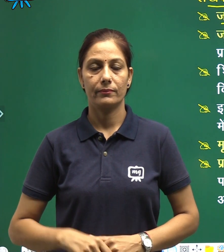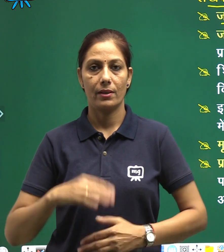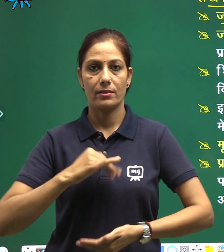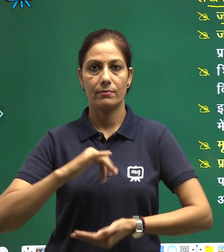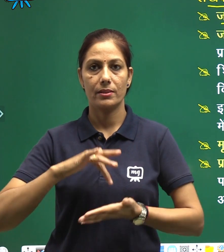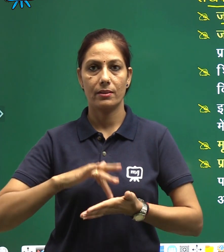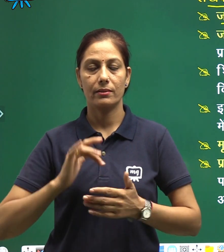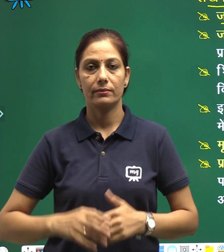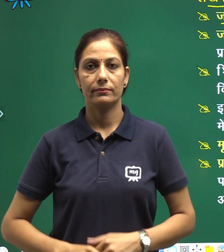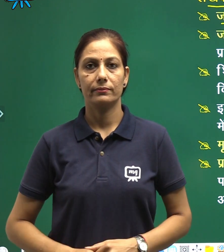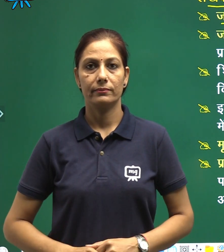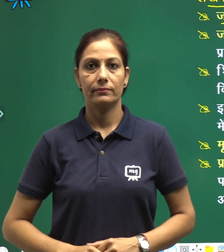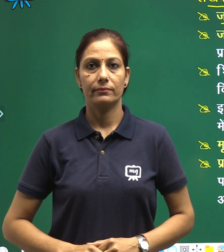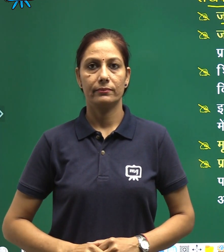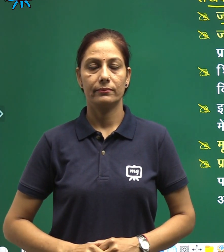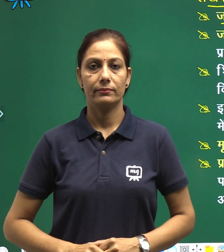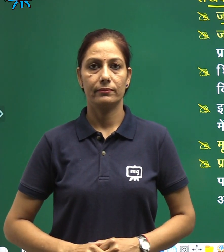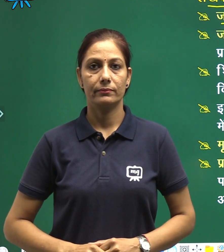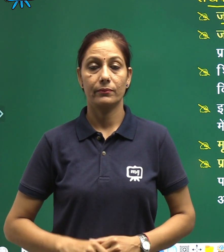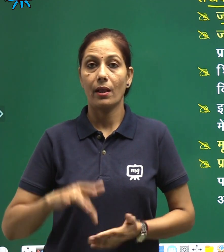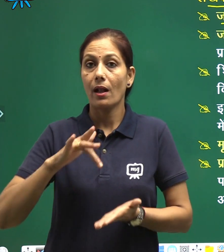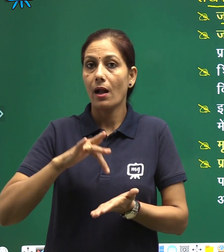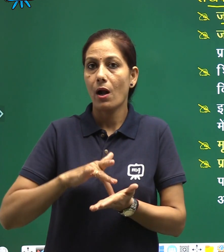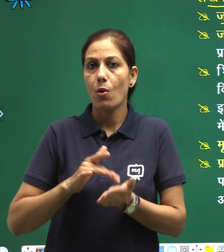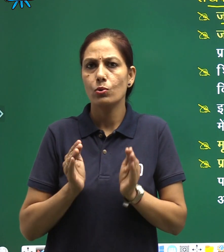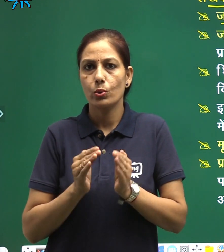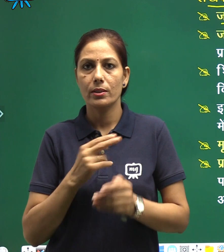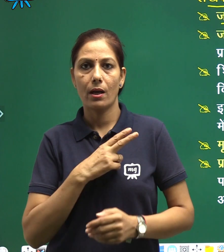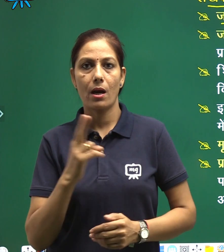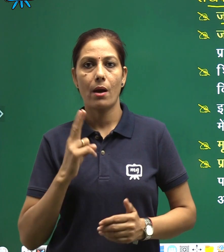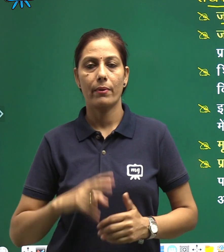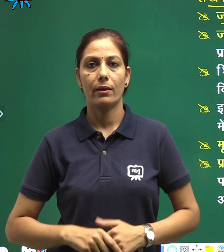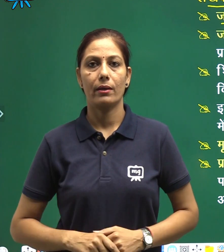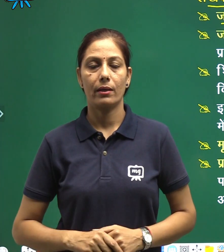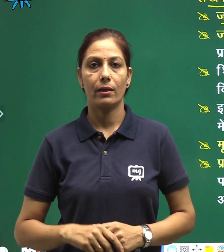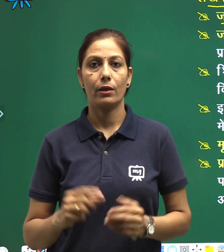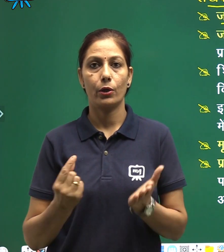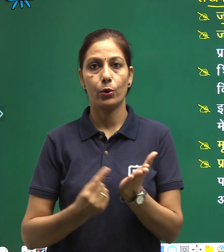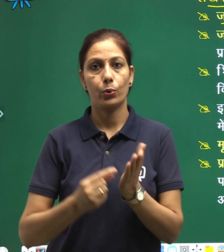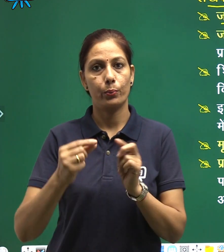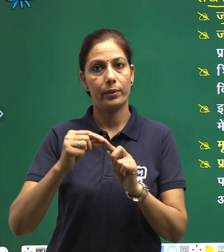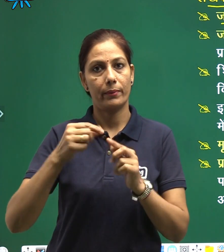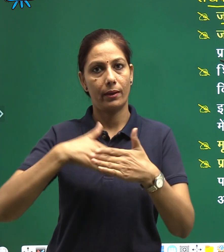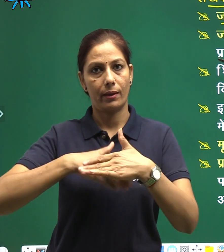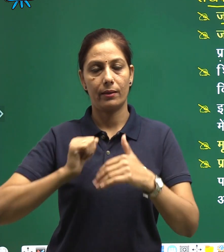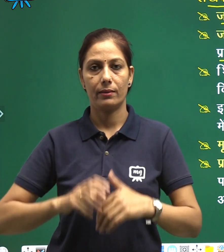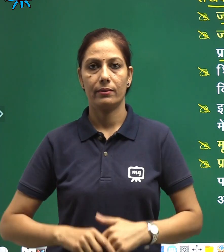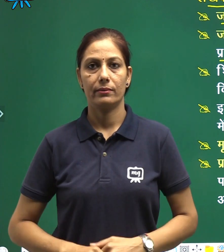जन्म स्थान खुर्जा नामक गांव है जो उत्तर प्रदेश में है।